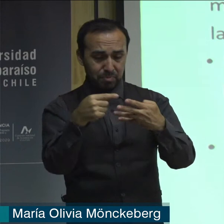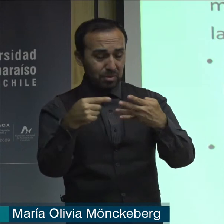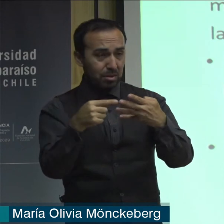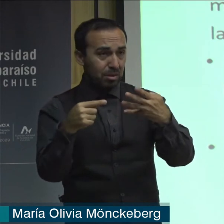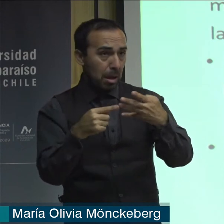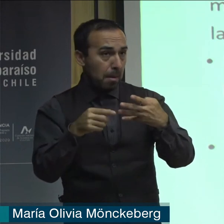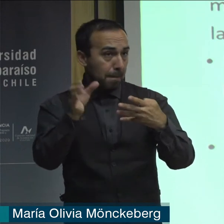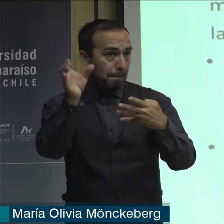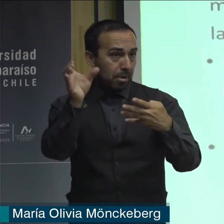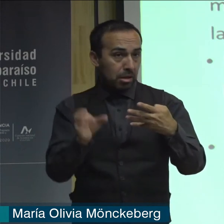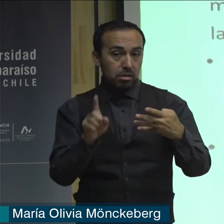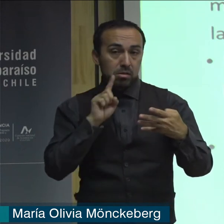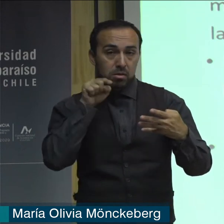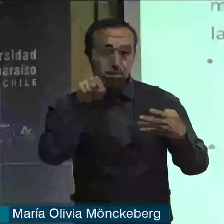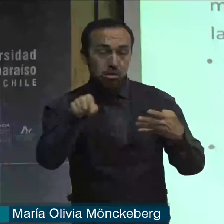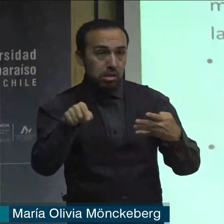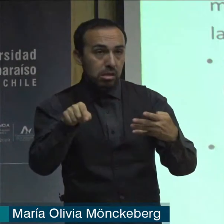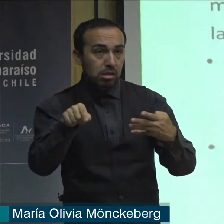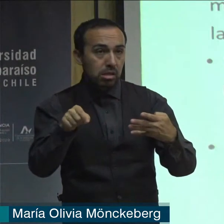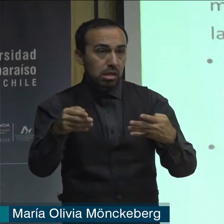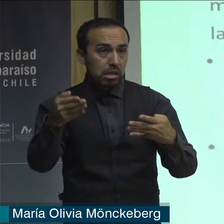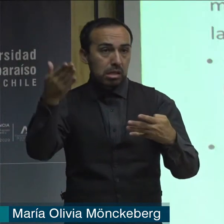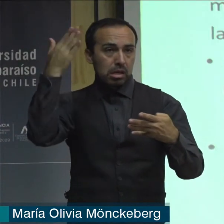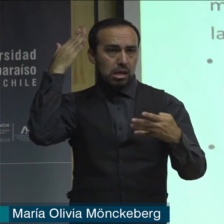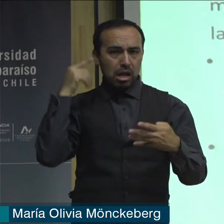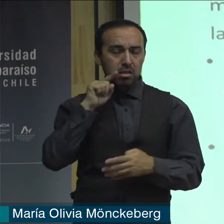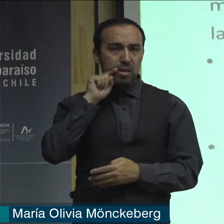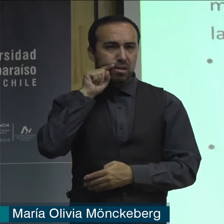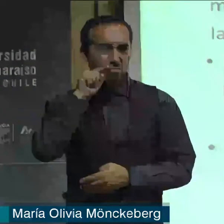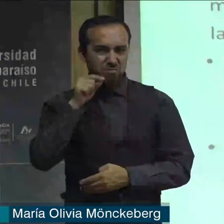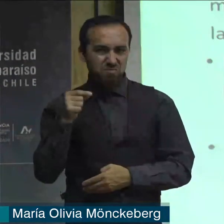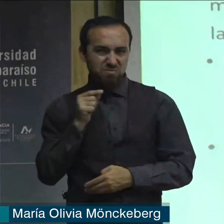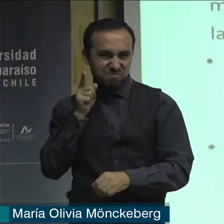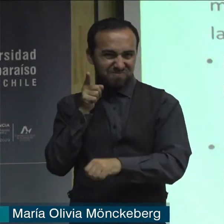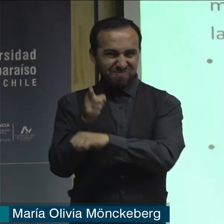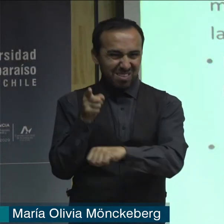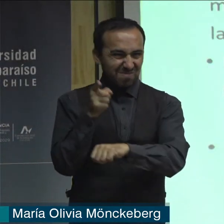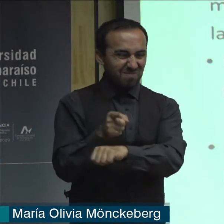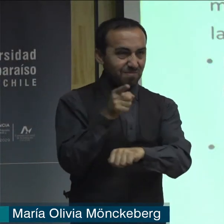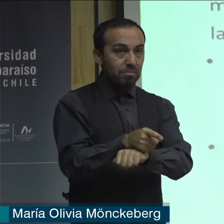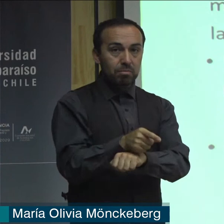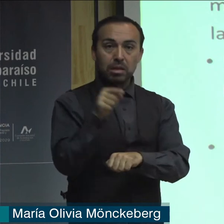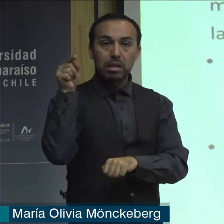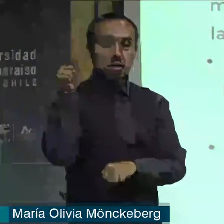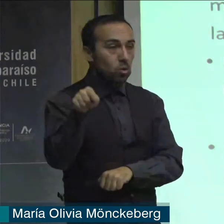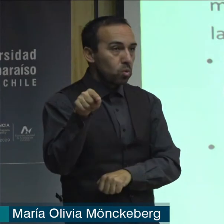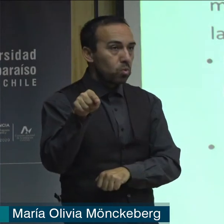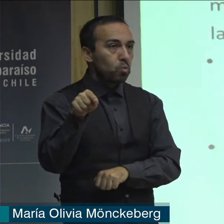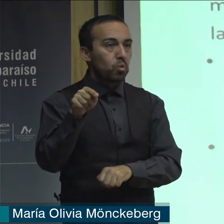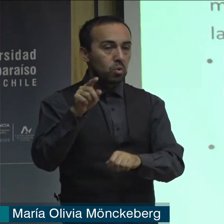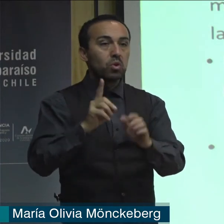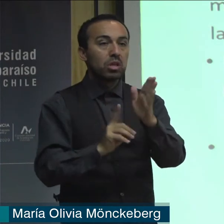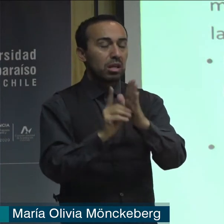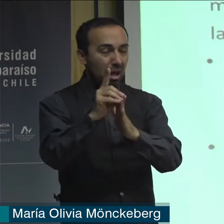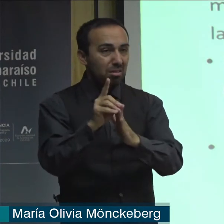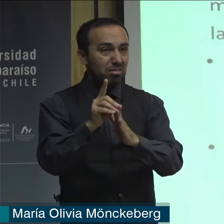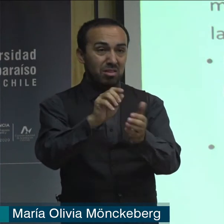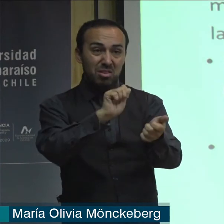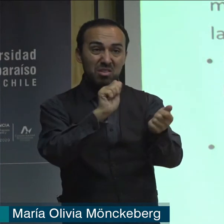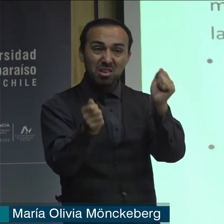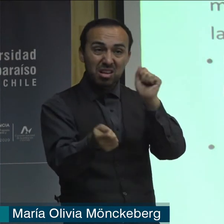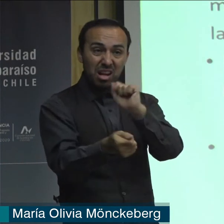esos demás prohombres del monetarismo ultraliberal fueron los que generaron estos cambios radicales que